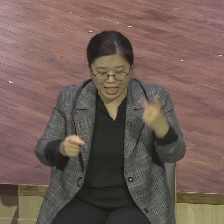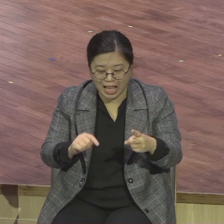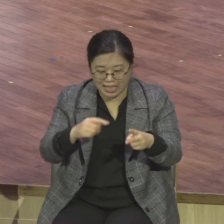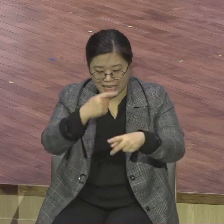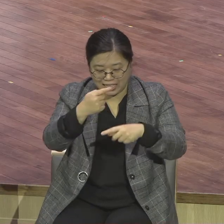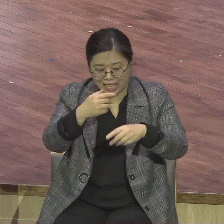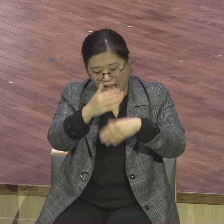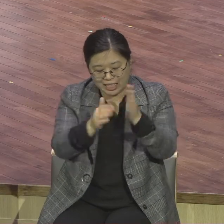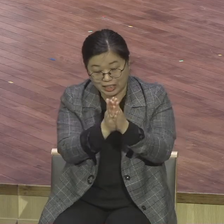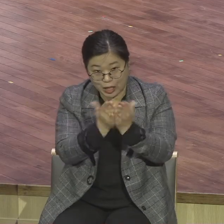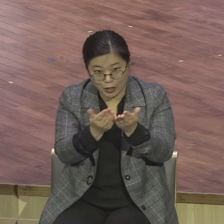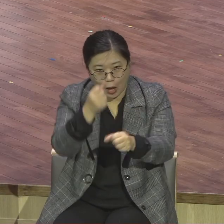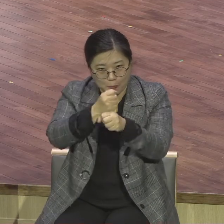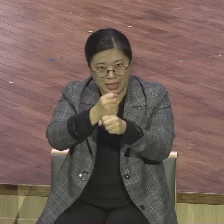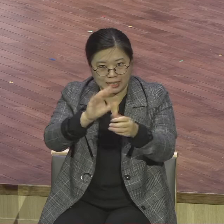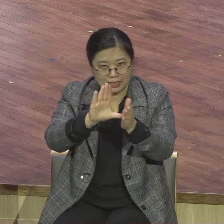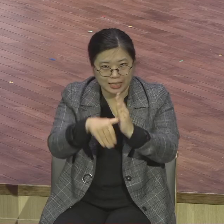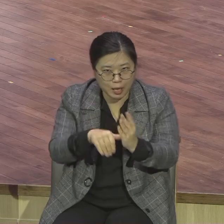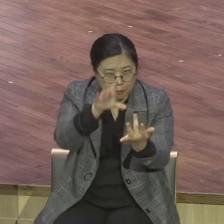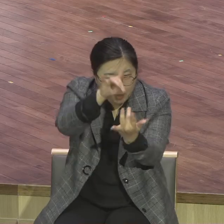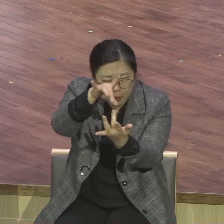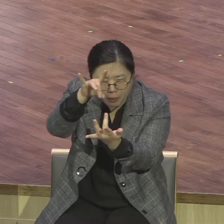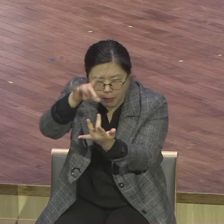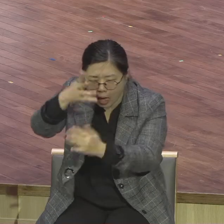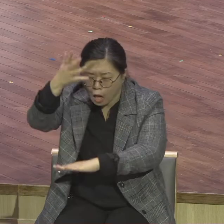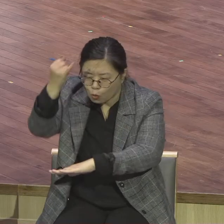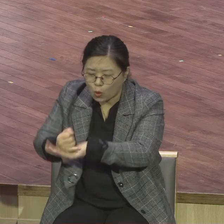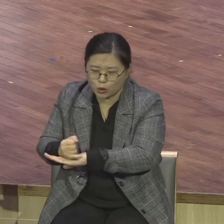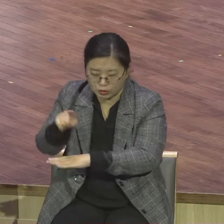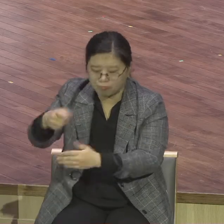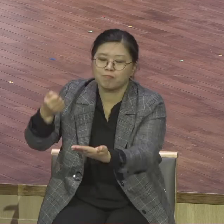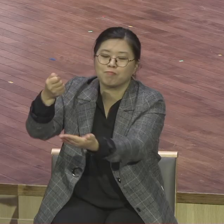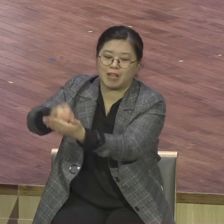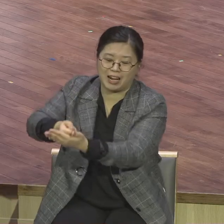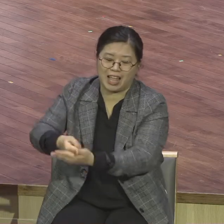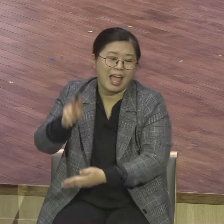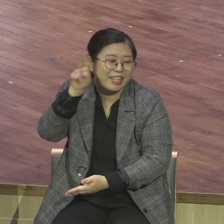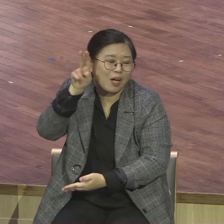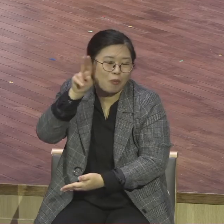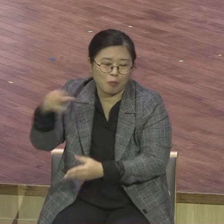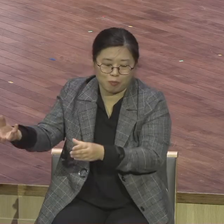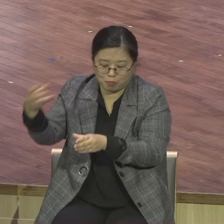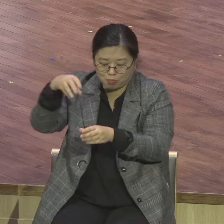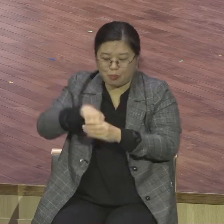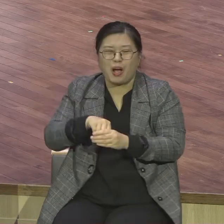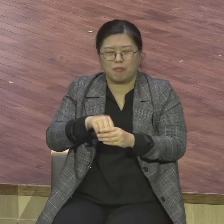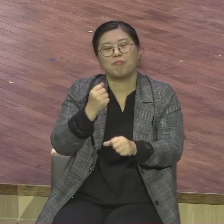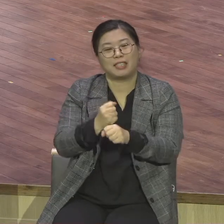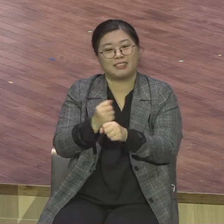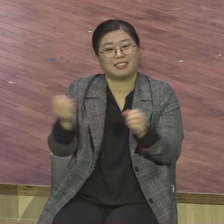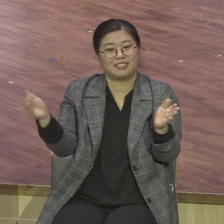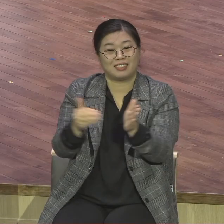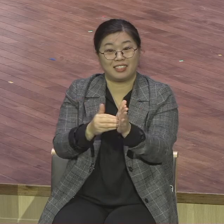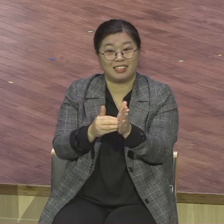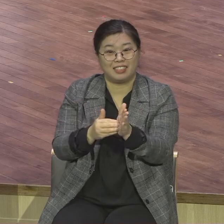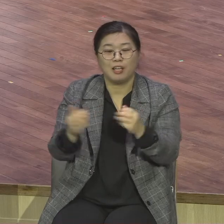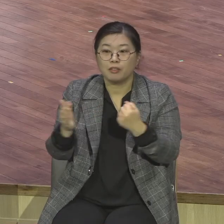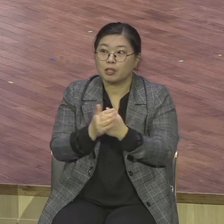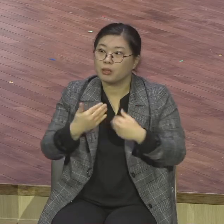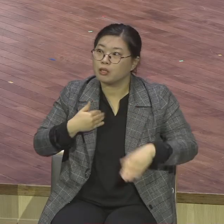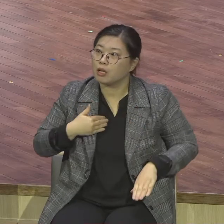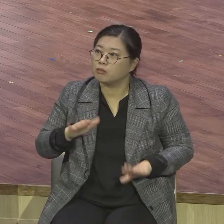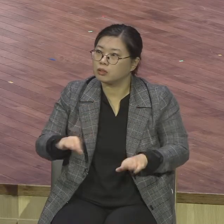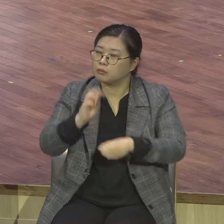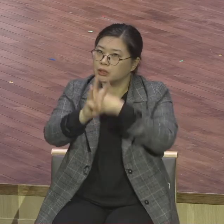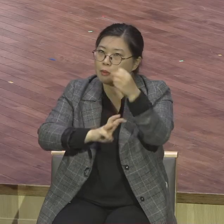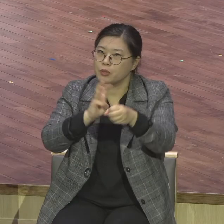그렇게 좀 소홀합니다. 저도 34년 목회하면서 야고보서 강의를 오늘 처음